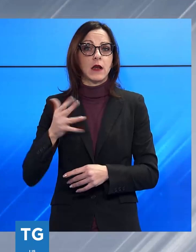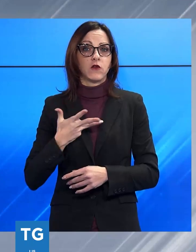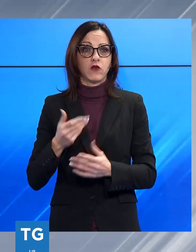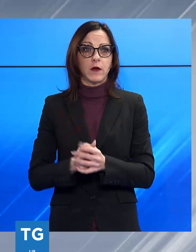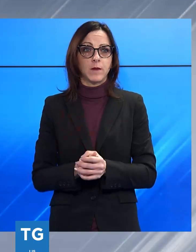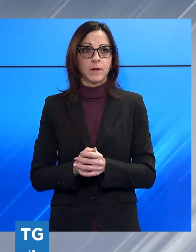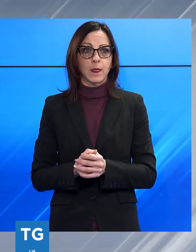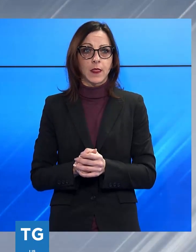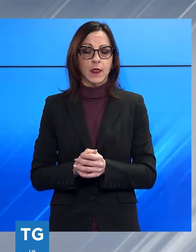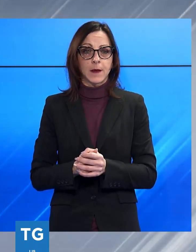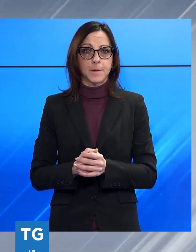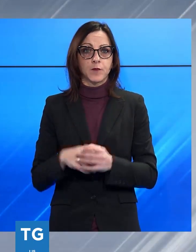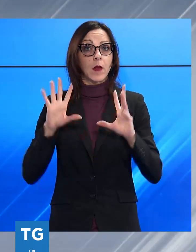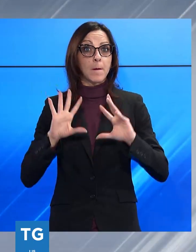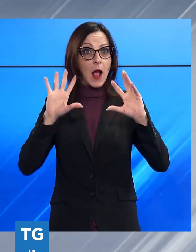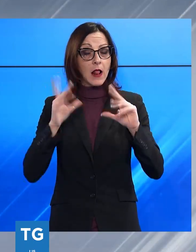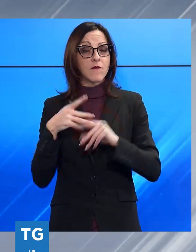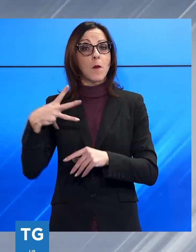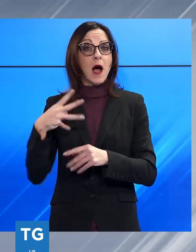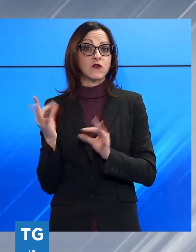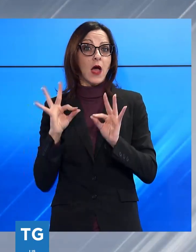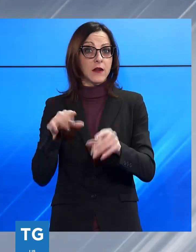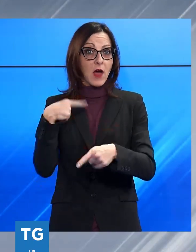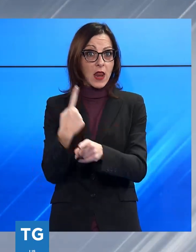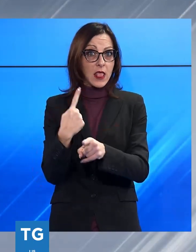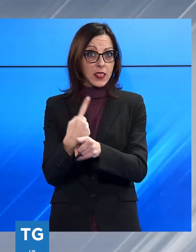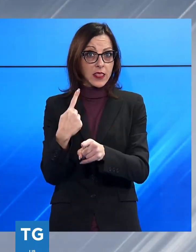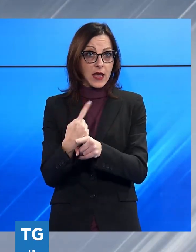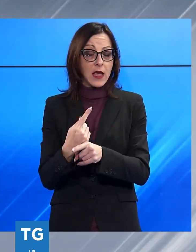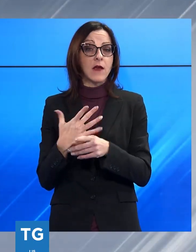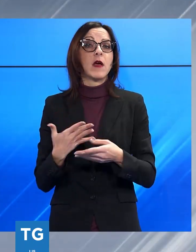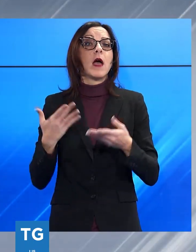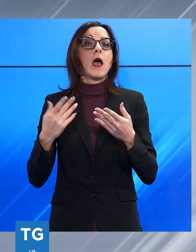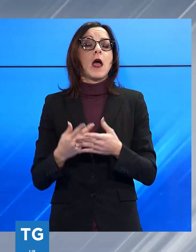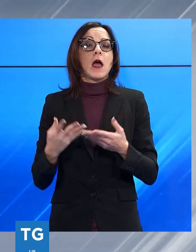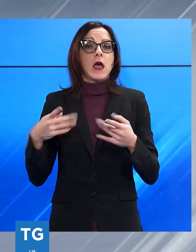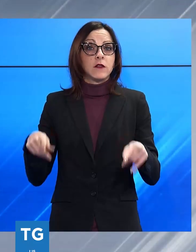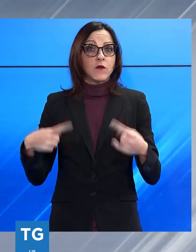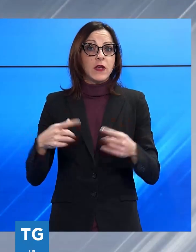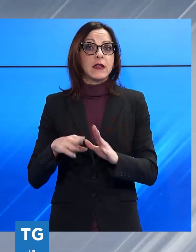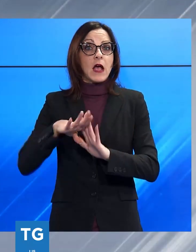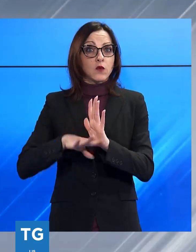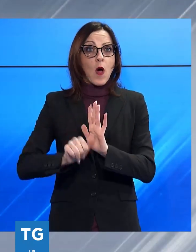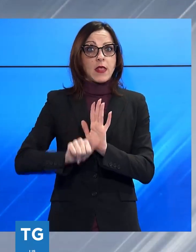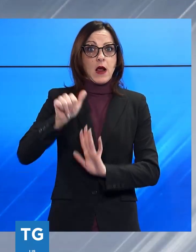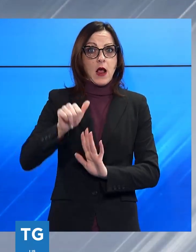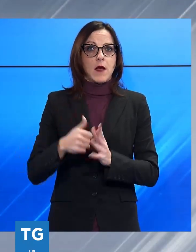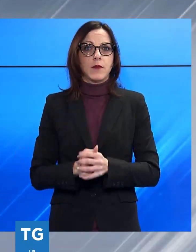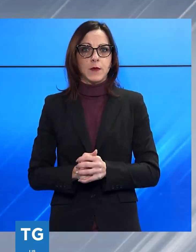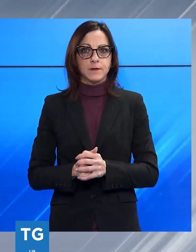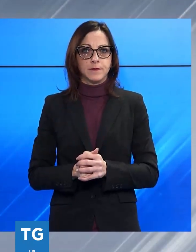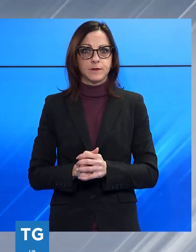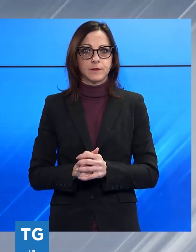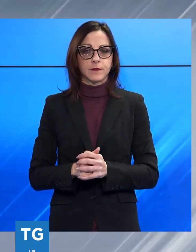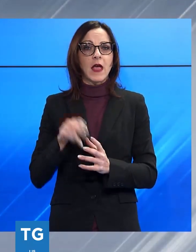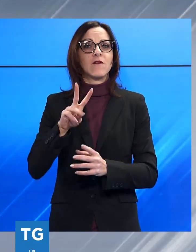Mastronardi bianconera di scena sabato sera alle 21 sul campo della capolista dal mercato lunedì sale a Capannori la ventiquattrenne